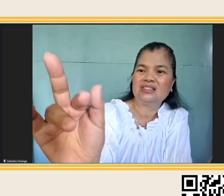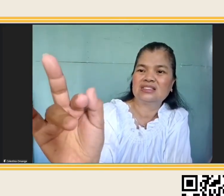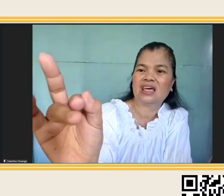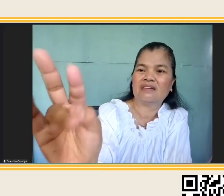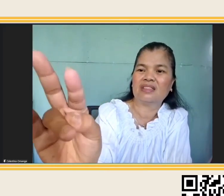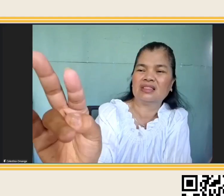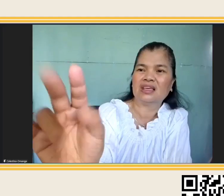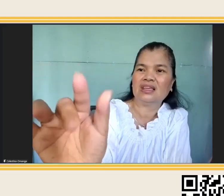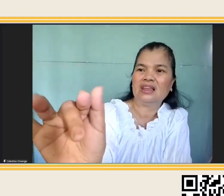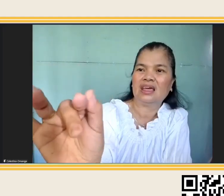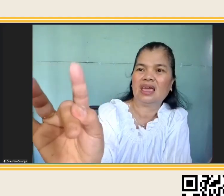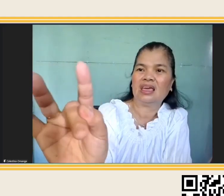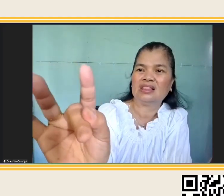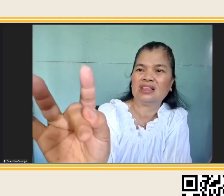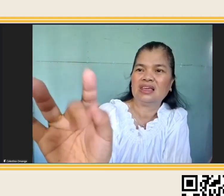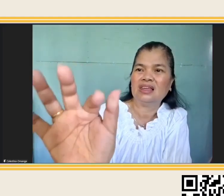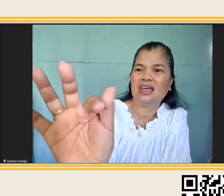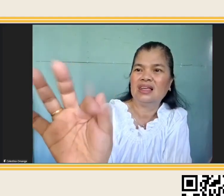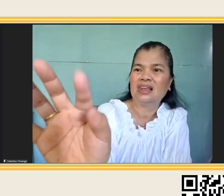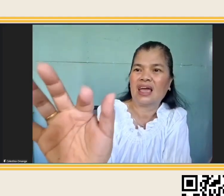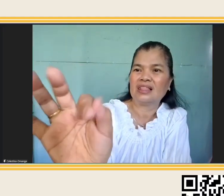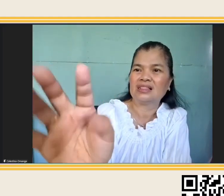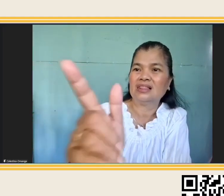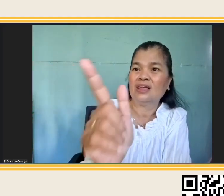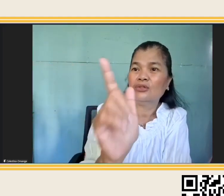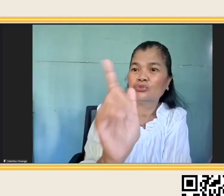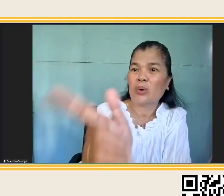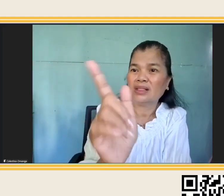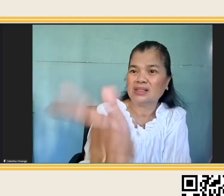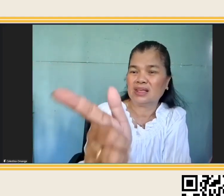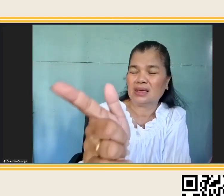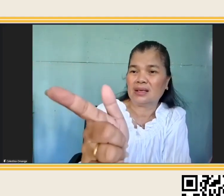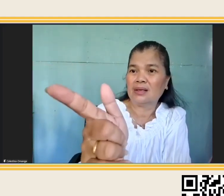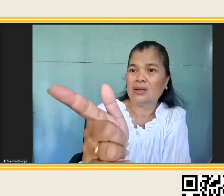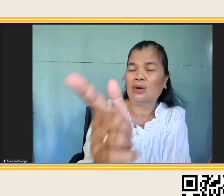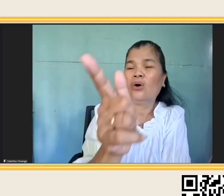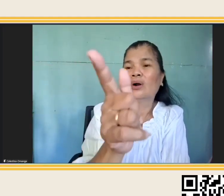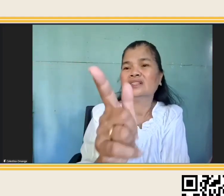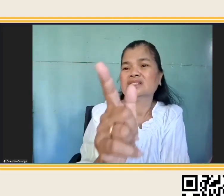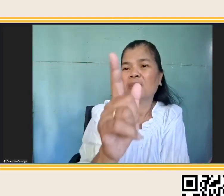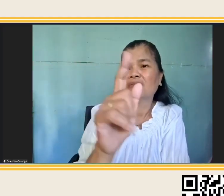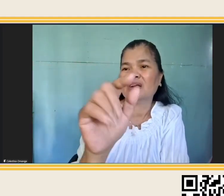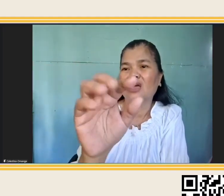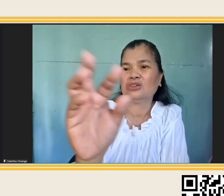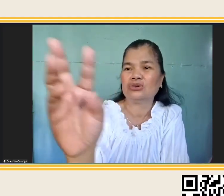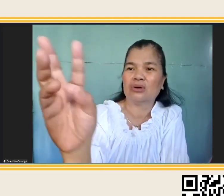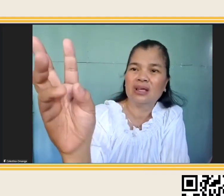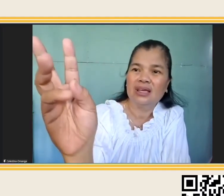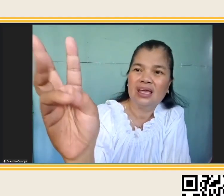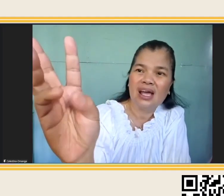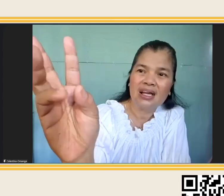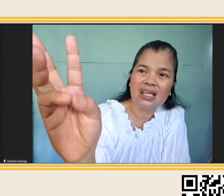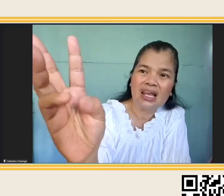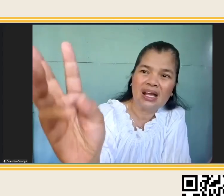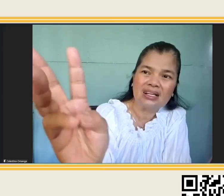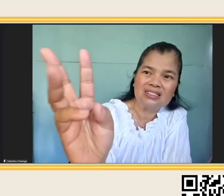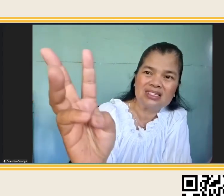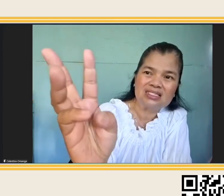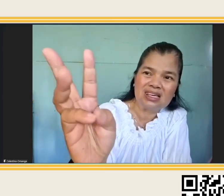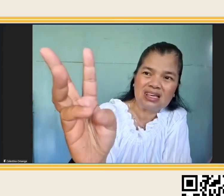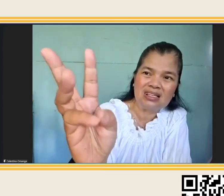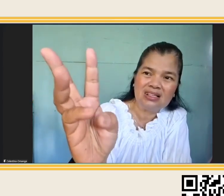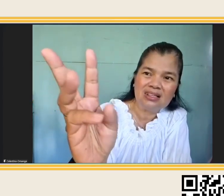16, 17, 18, 19, 20. Or isa pang variation, ginaganyan